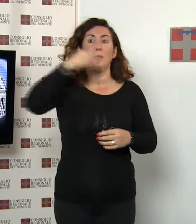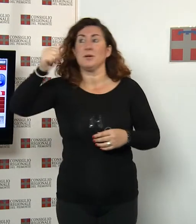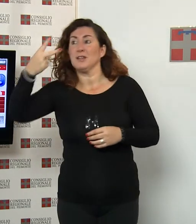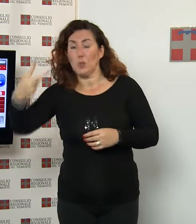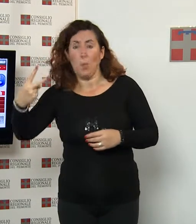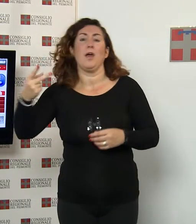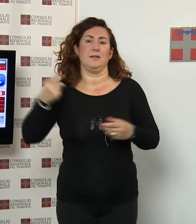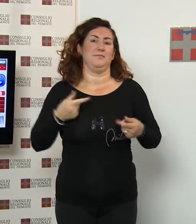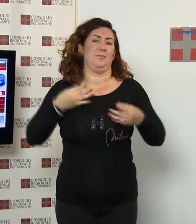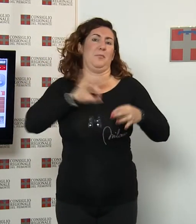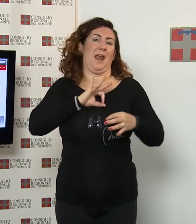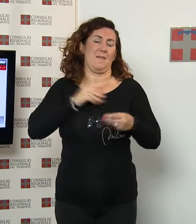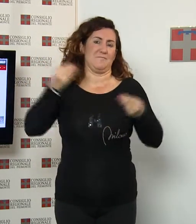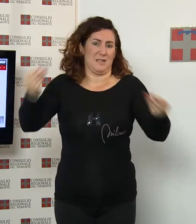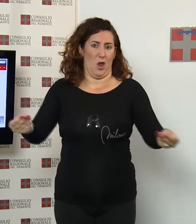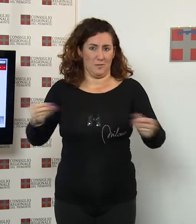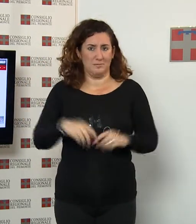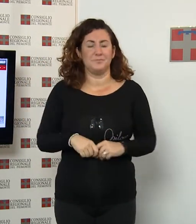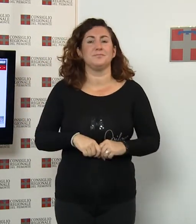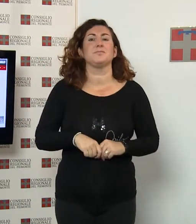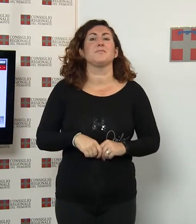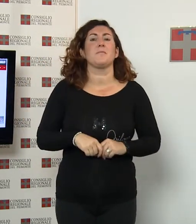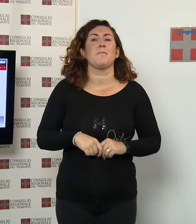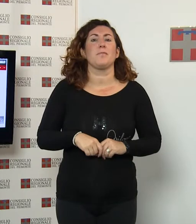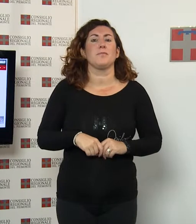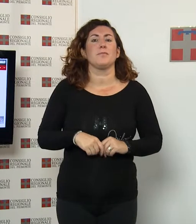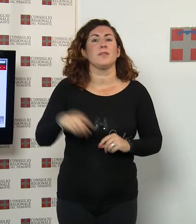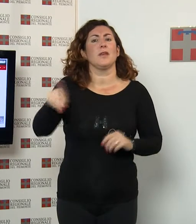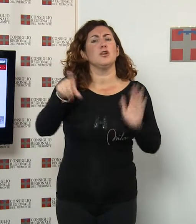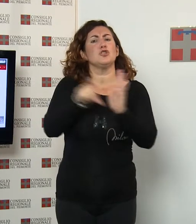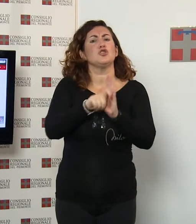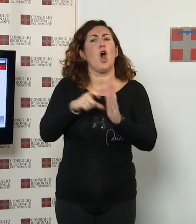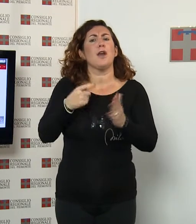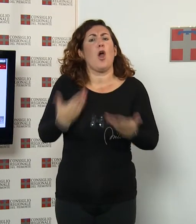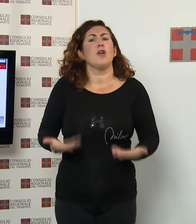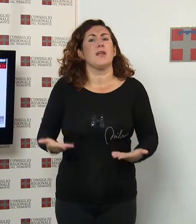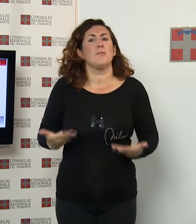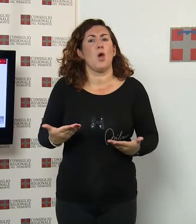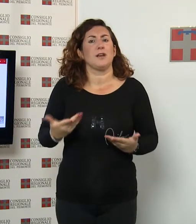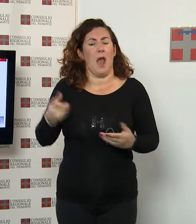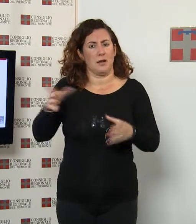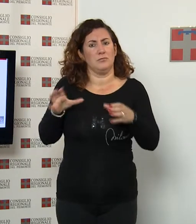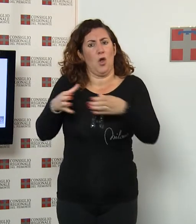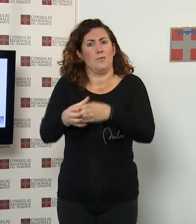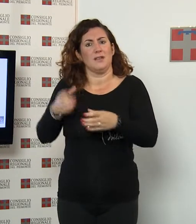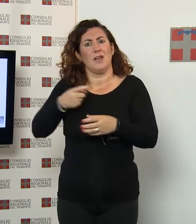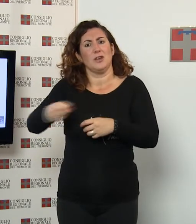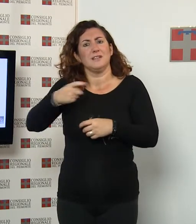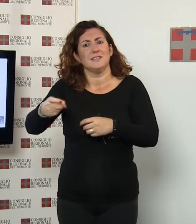pubblicato il bando che avvia la 33esima edizione del progetto di storia contemporanea del comitato resistenza e costituzione con l'ufficio scolastico